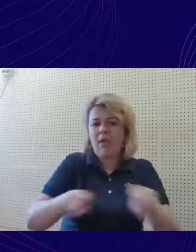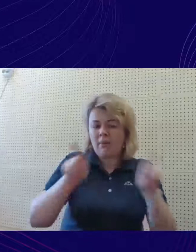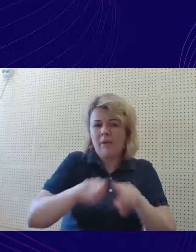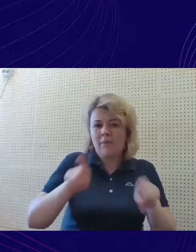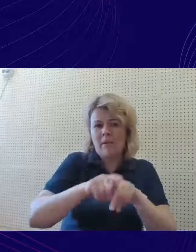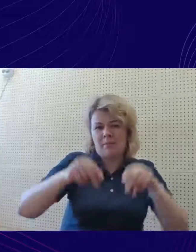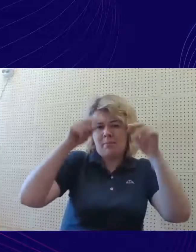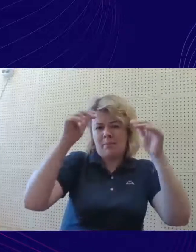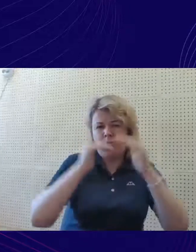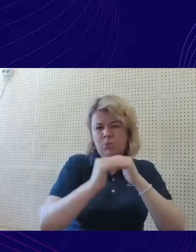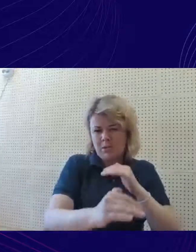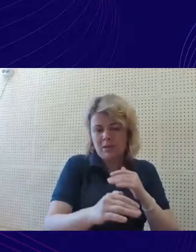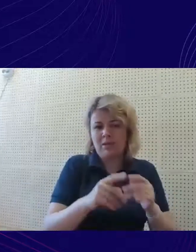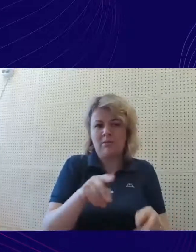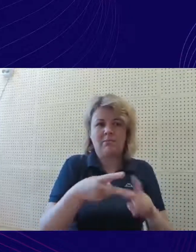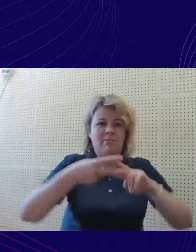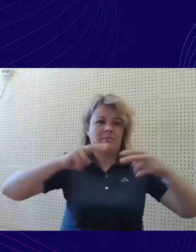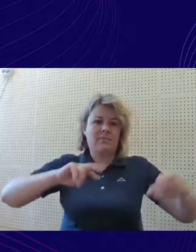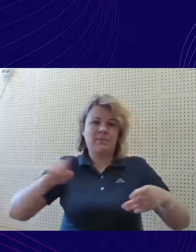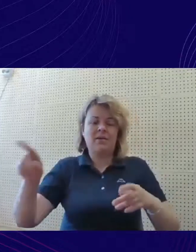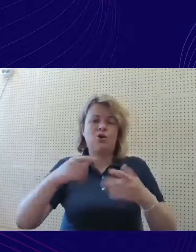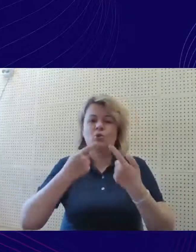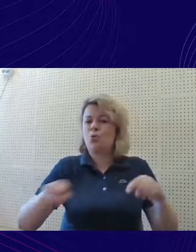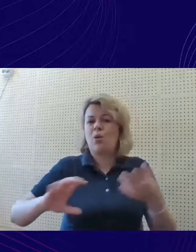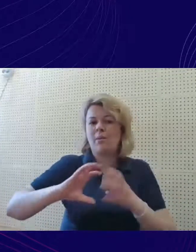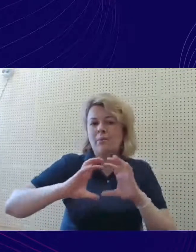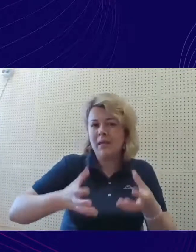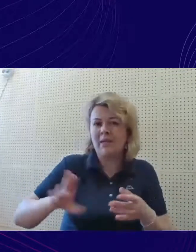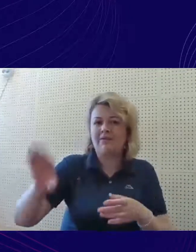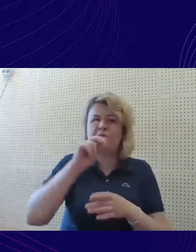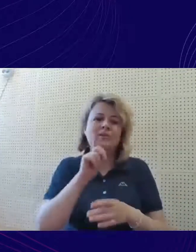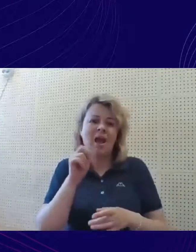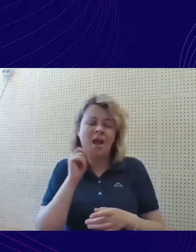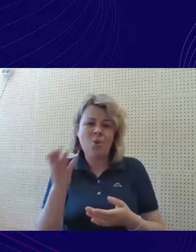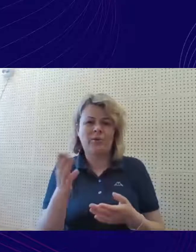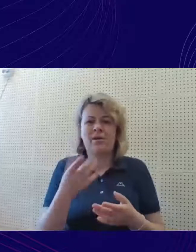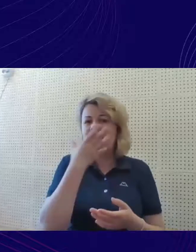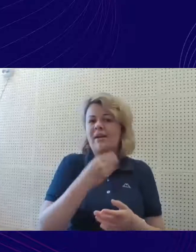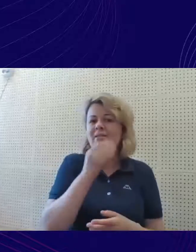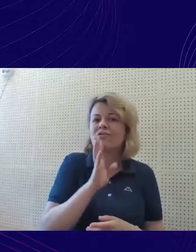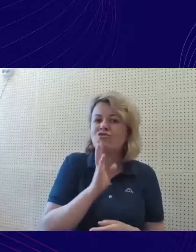мир, где все зелено, где красивая женщина в ярком костюме, и